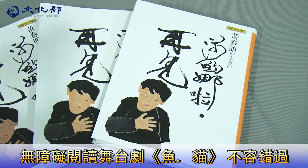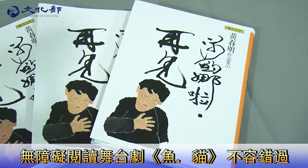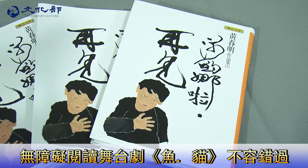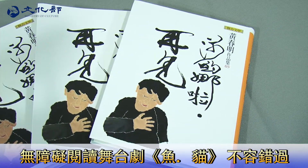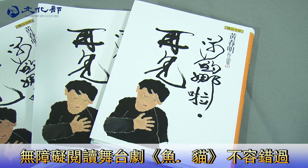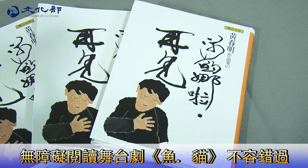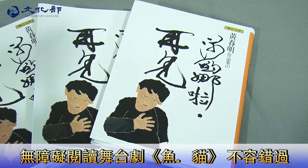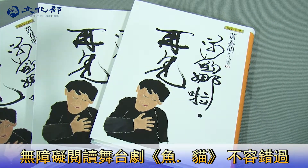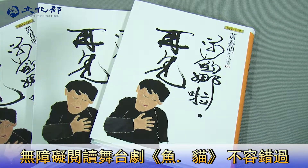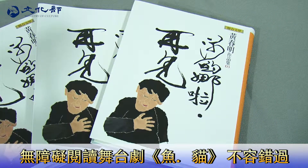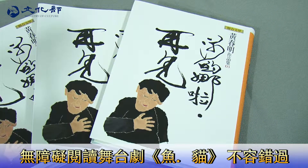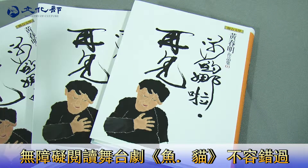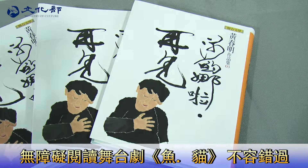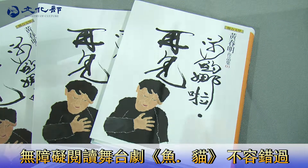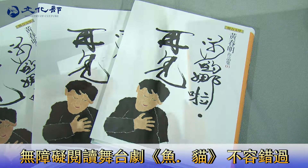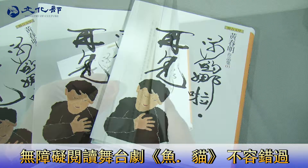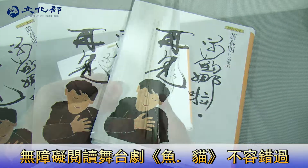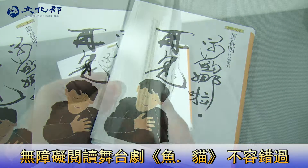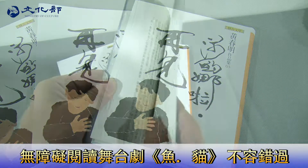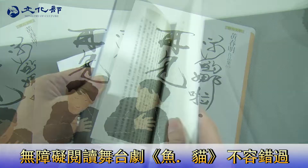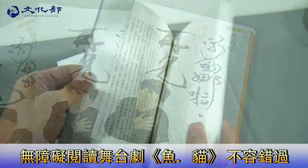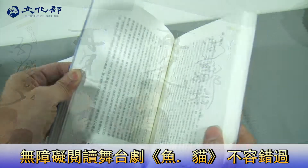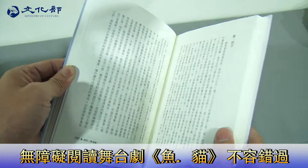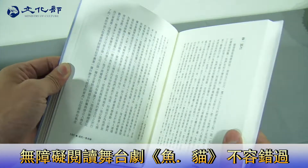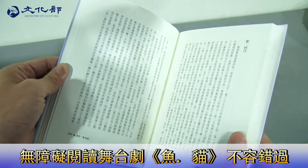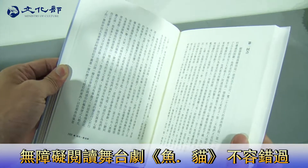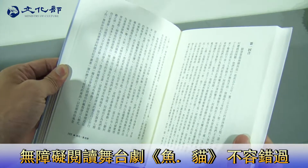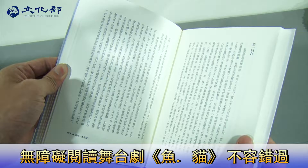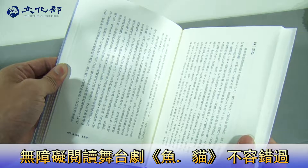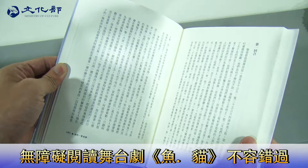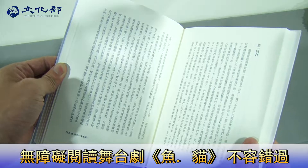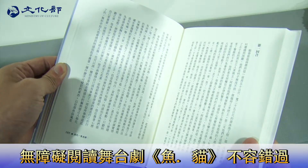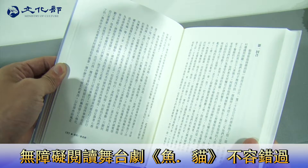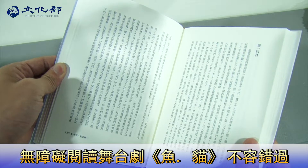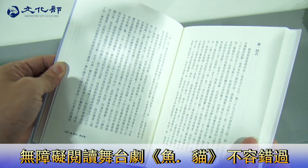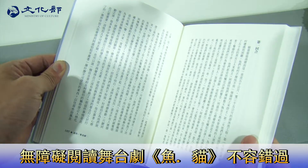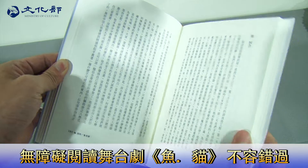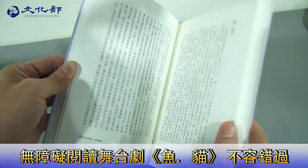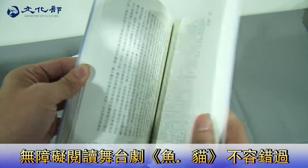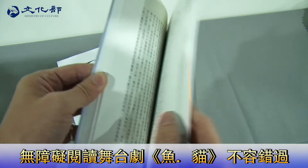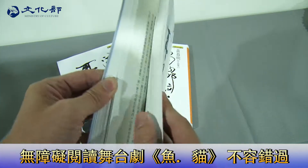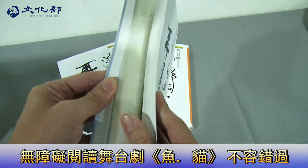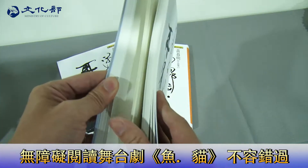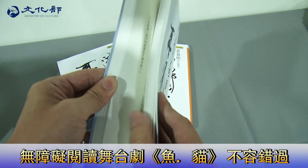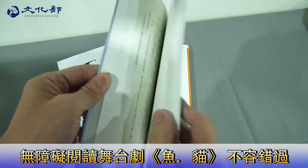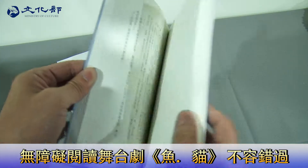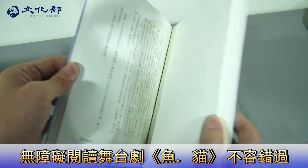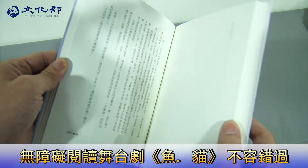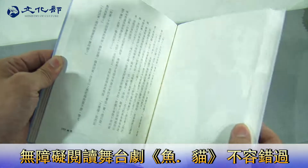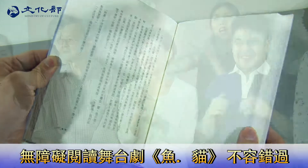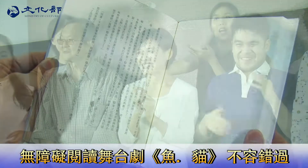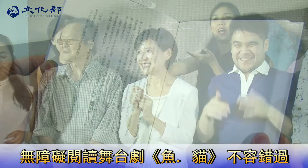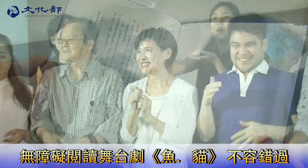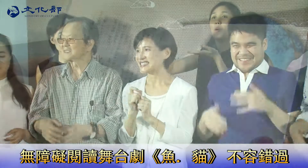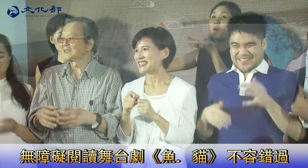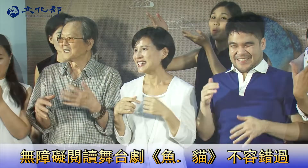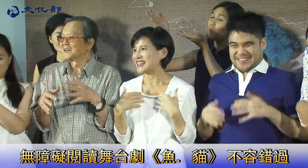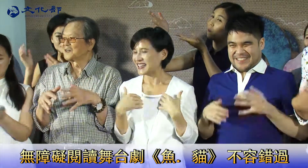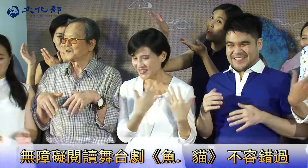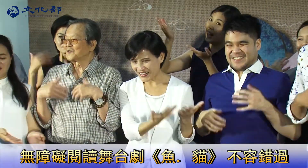作家黄春明的作品，推出舞台剧《鱼猫》。四日的宣告记者会，郑丽君